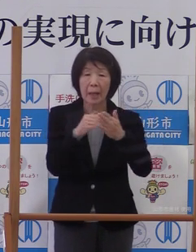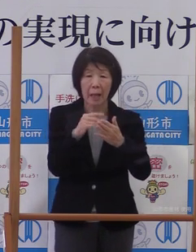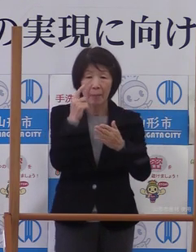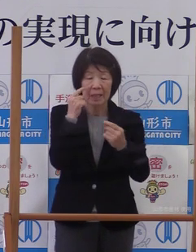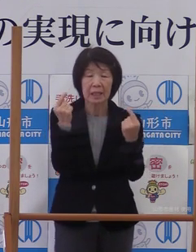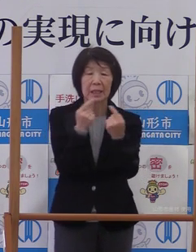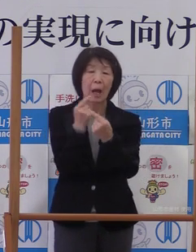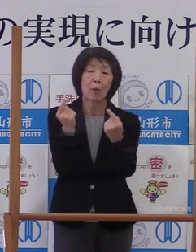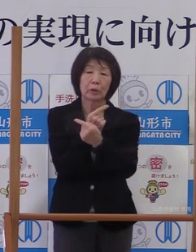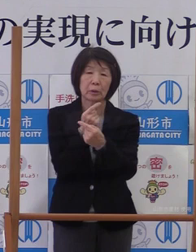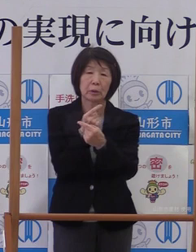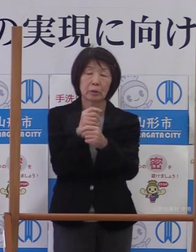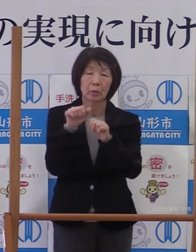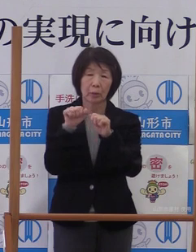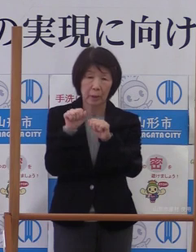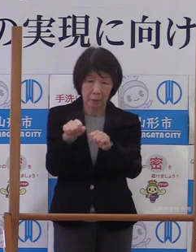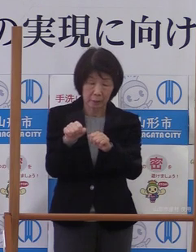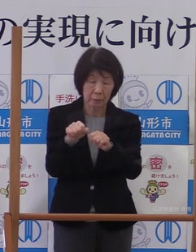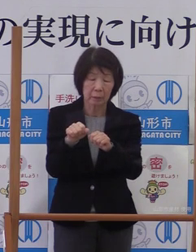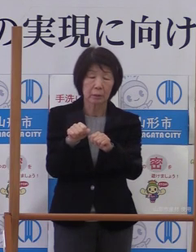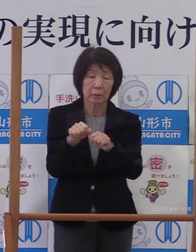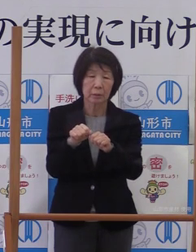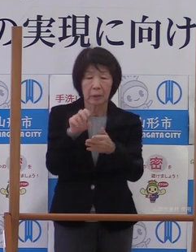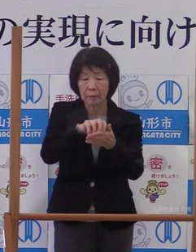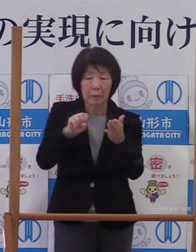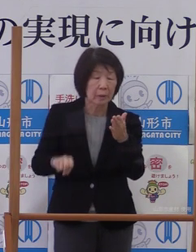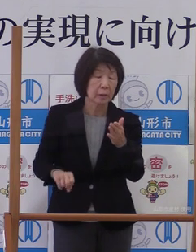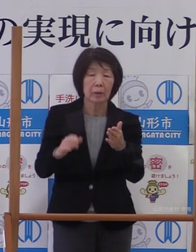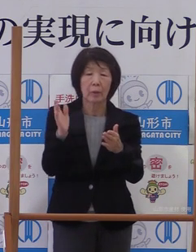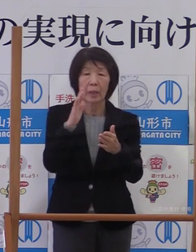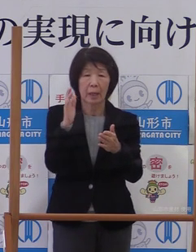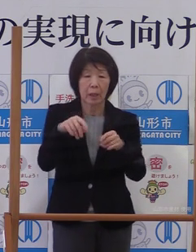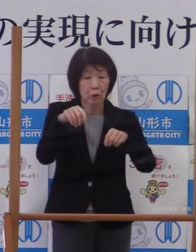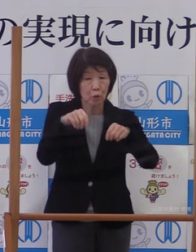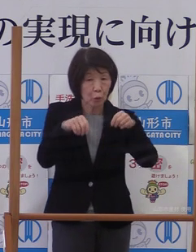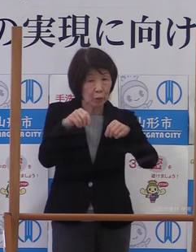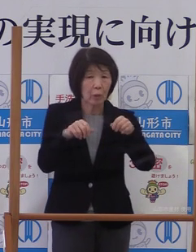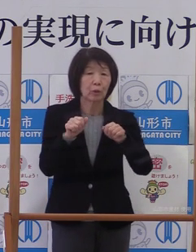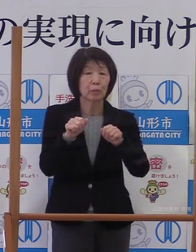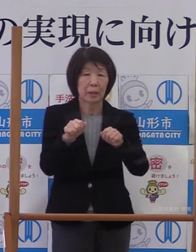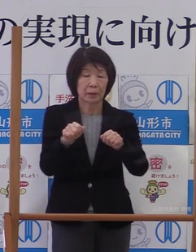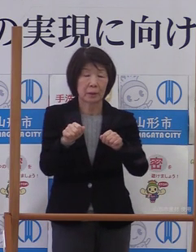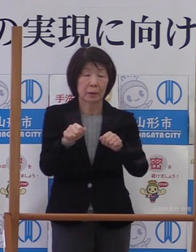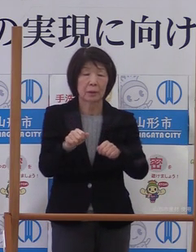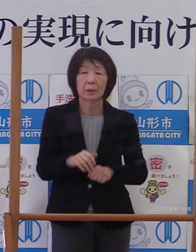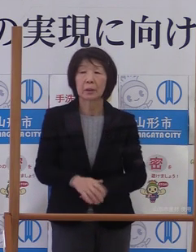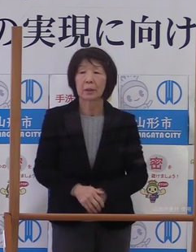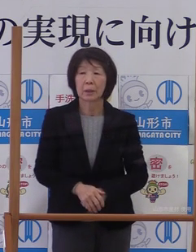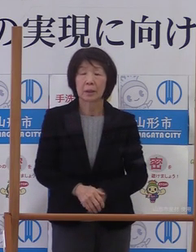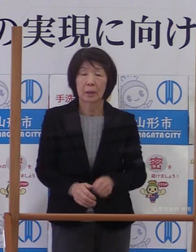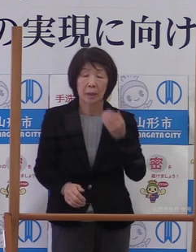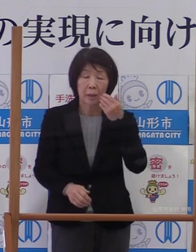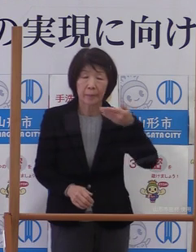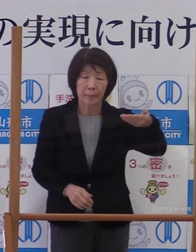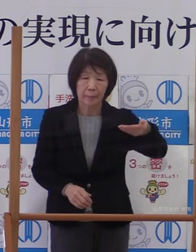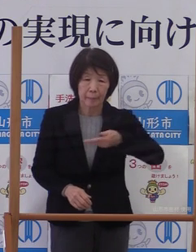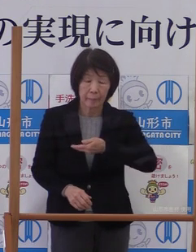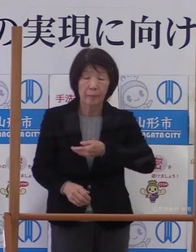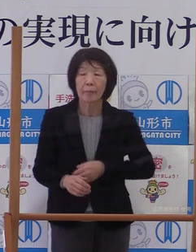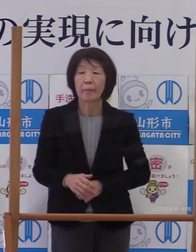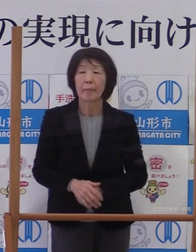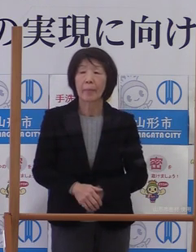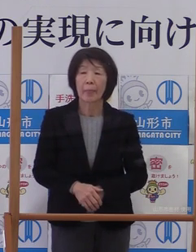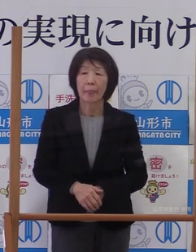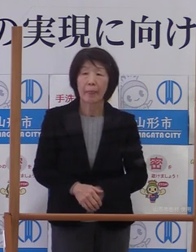そうしたことをしていくとか、そういうことでですね、調整していきたいというふうに考えます。 ですから逆に市税の方